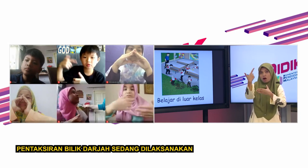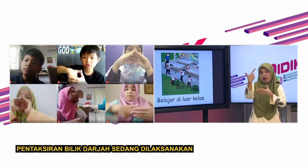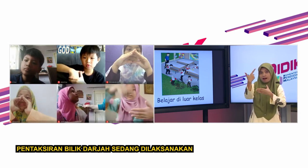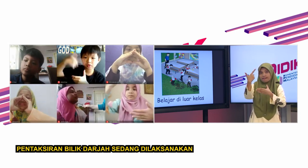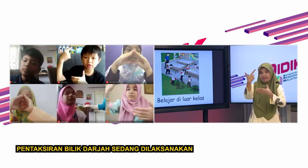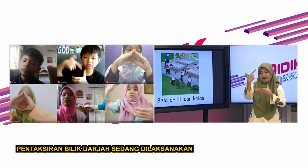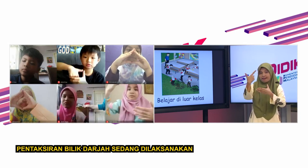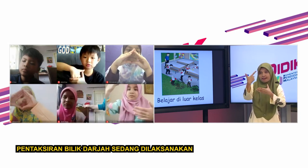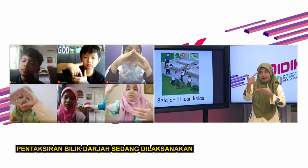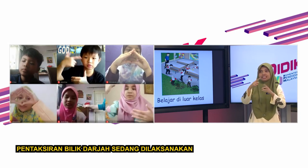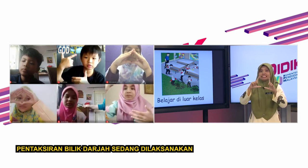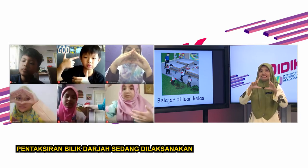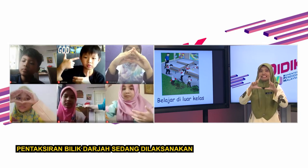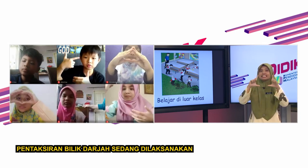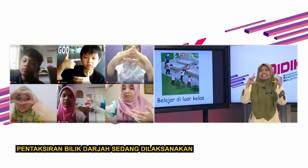Luar.